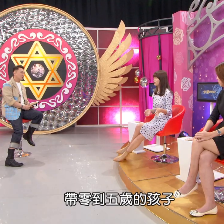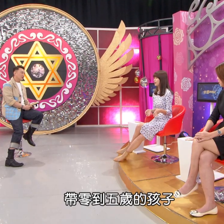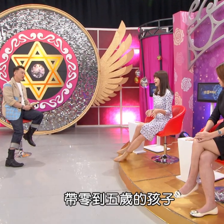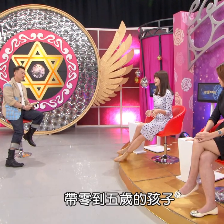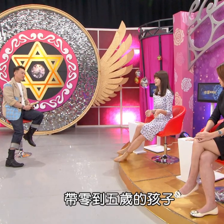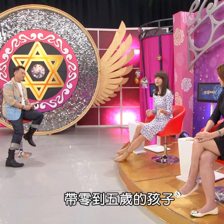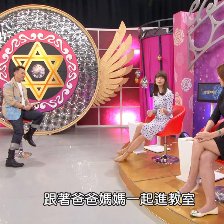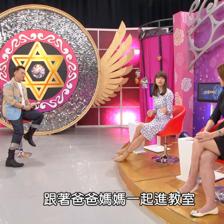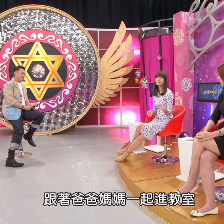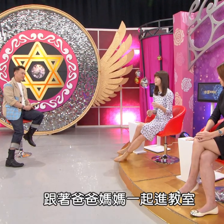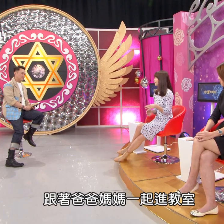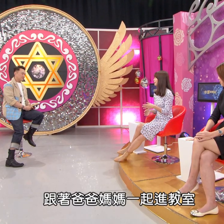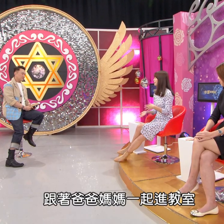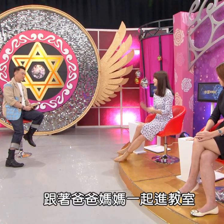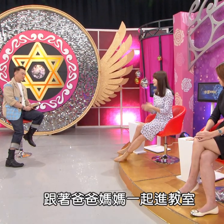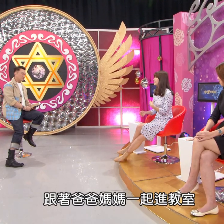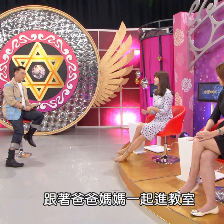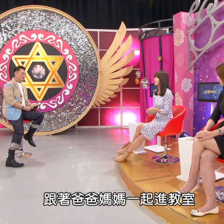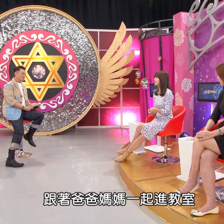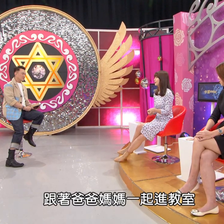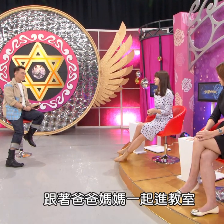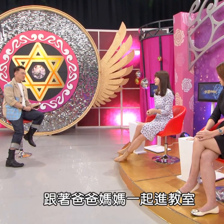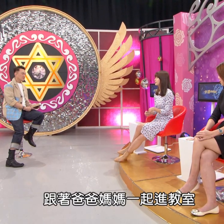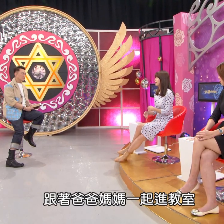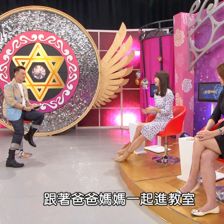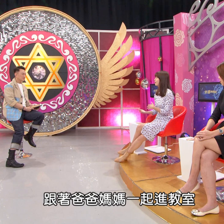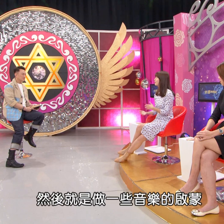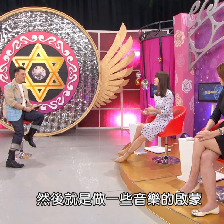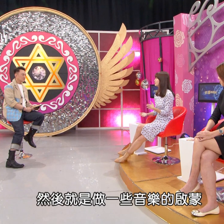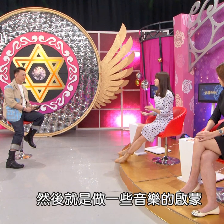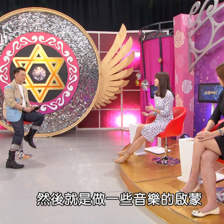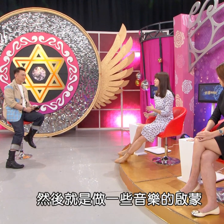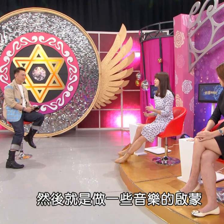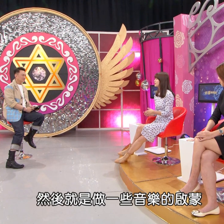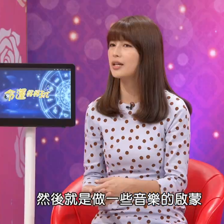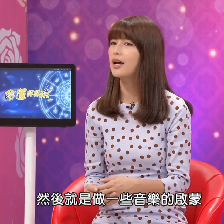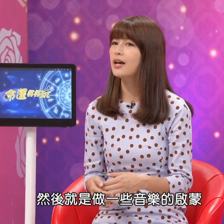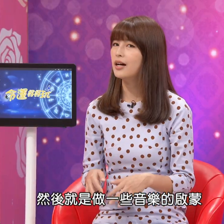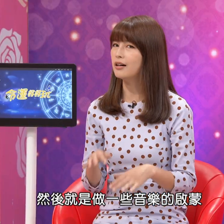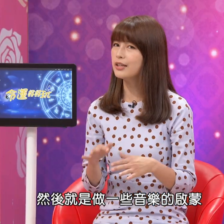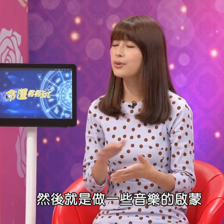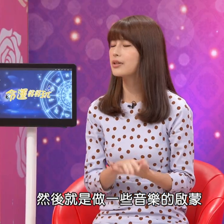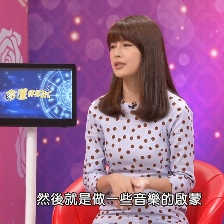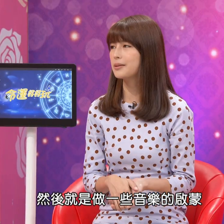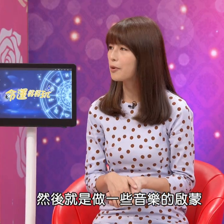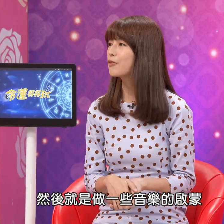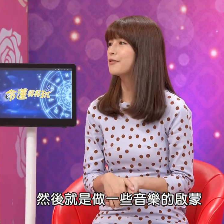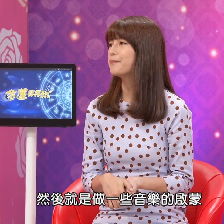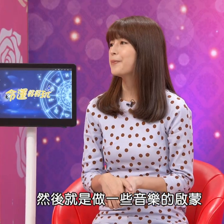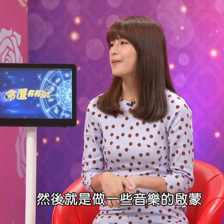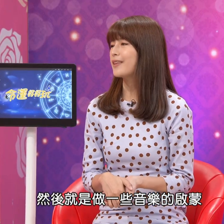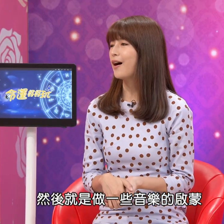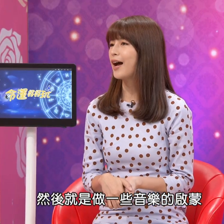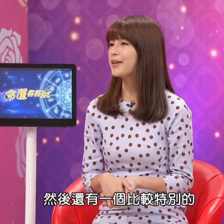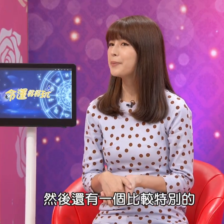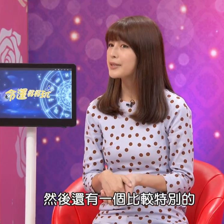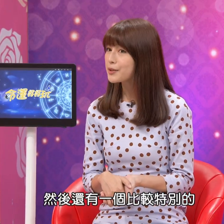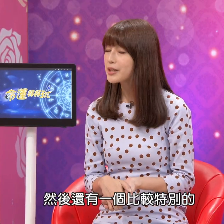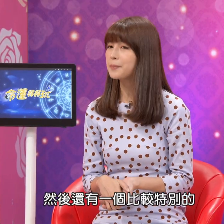歲的孩子跟著爸爸媽媽一起進教室然後就是做一些音樂的啟蒙然後還有一個比較特別